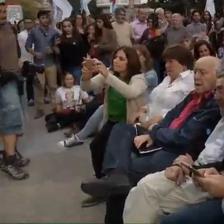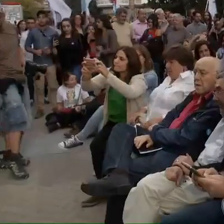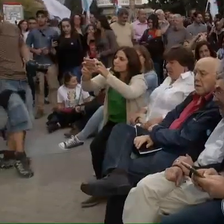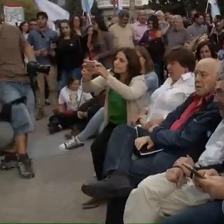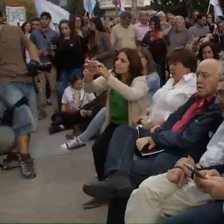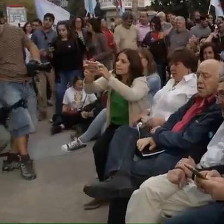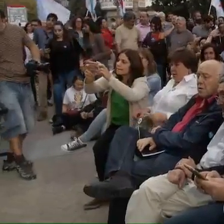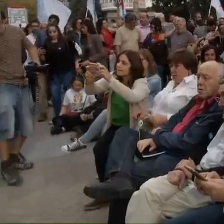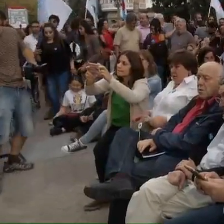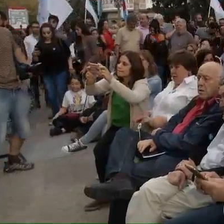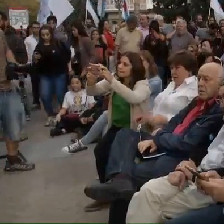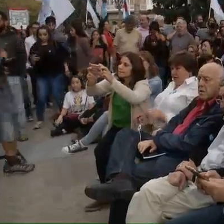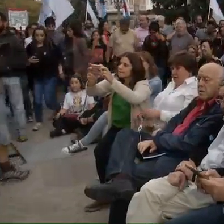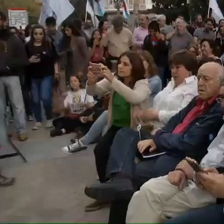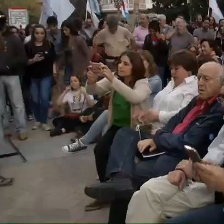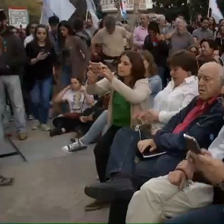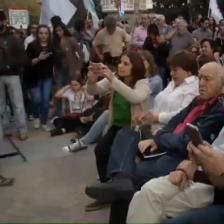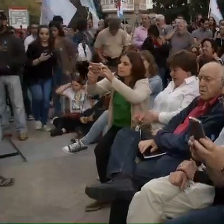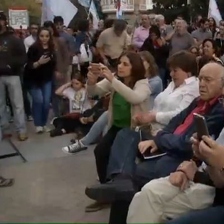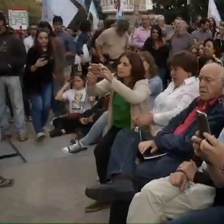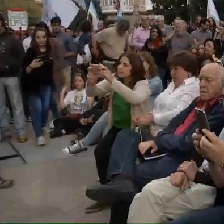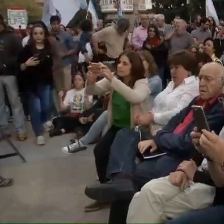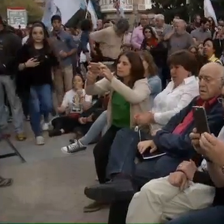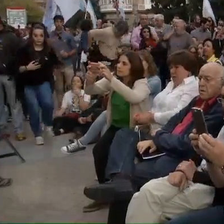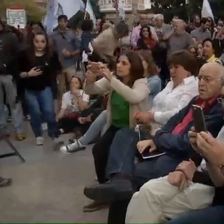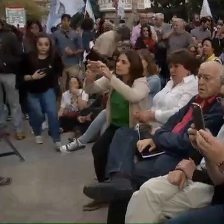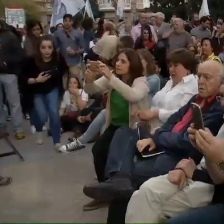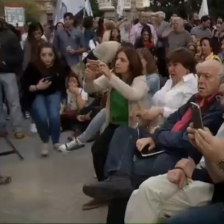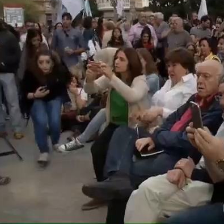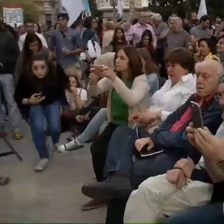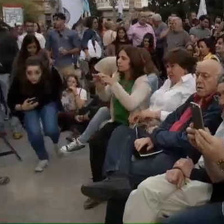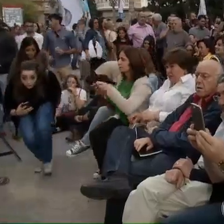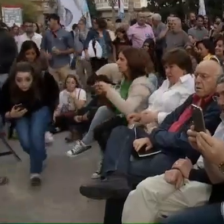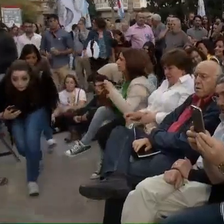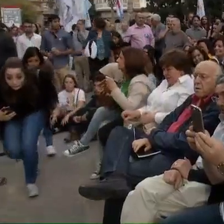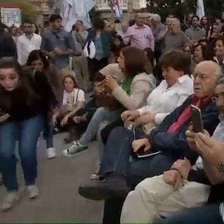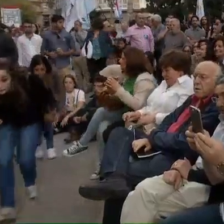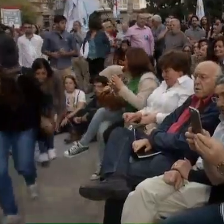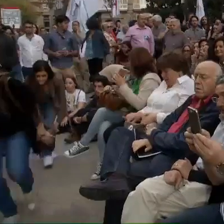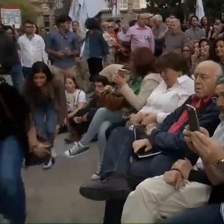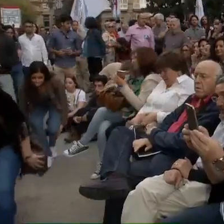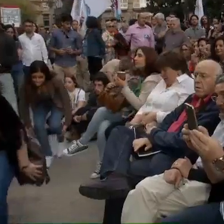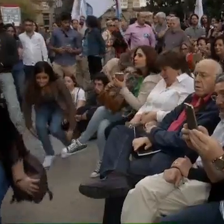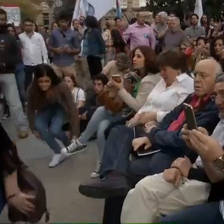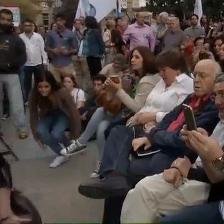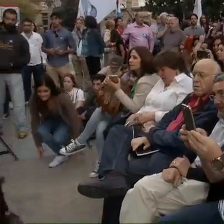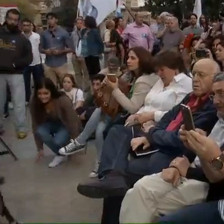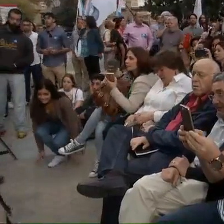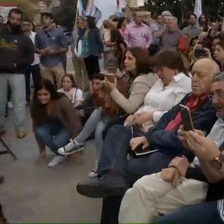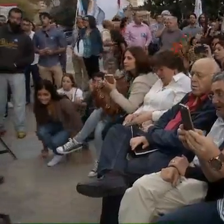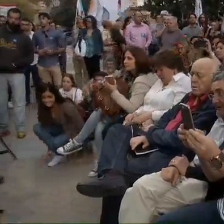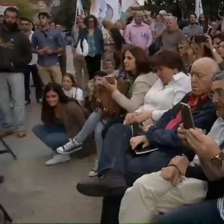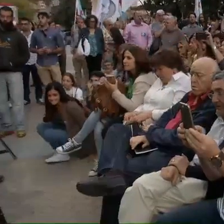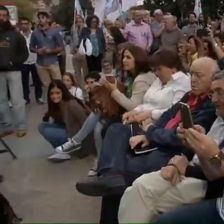Moi boas tardes, compañeiras, compañeiros, amigos, amigas. É para min unha honra introducir este